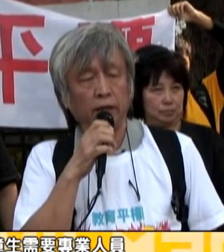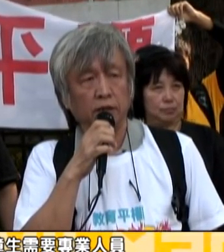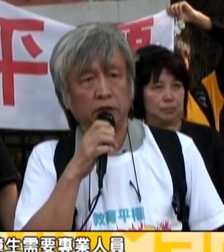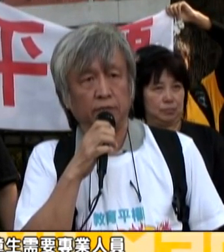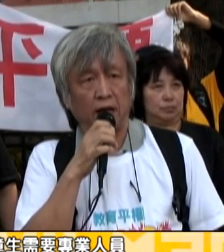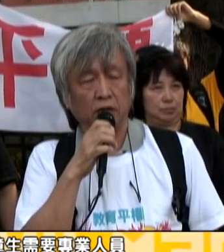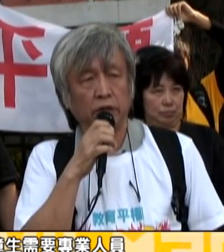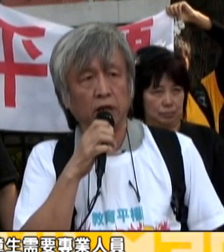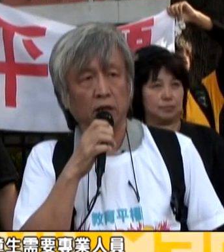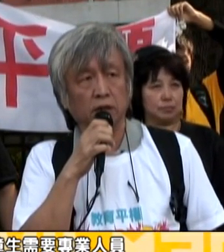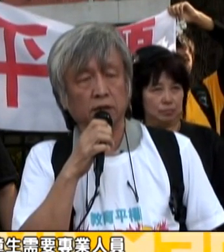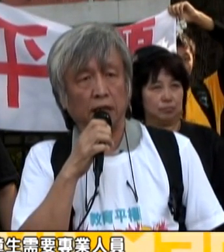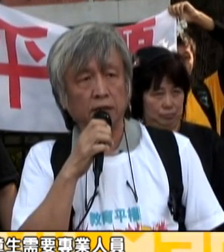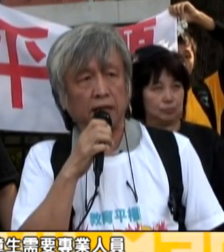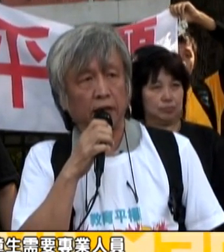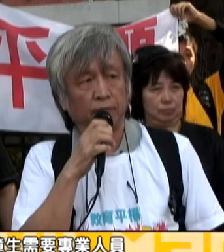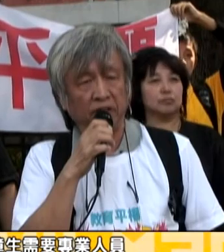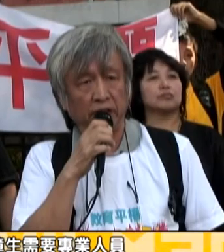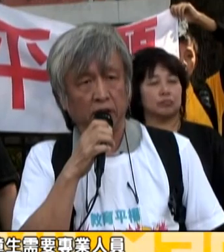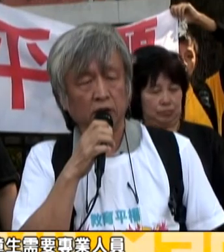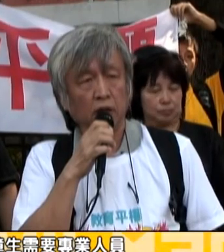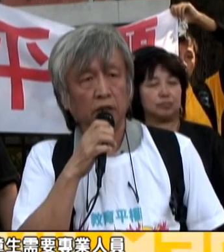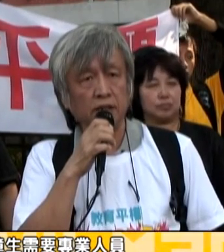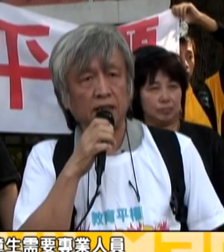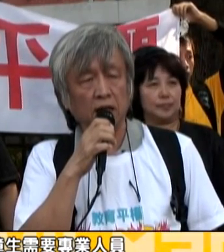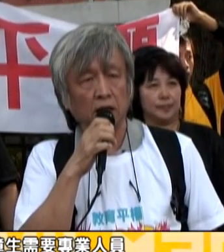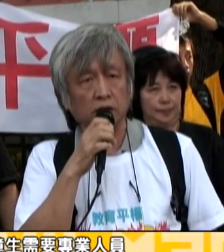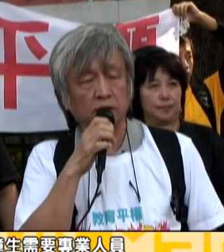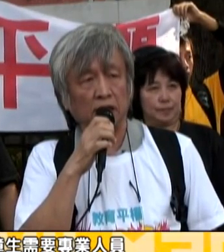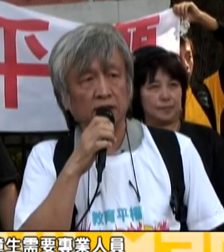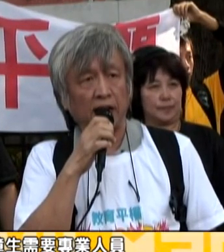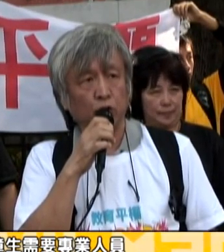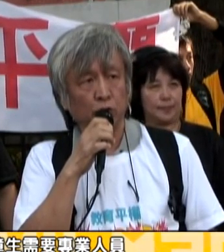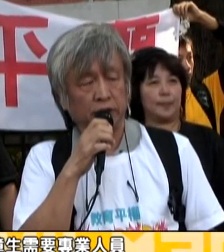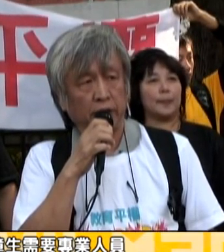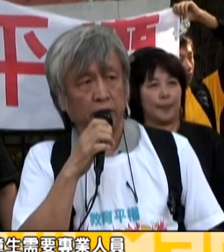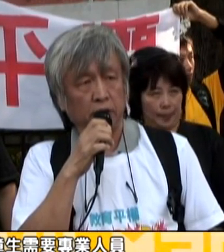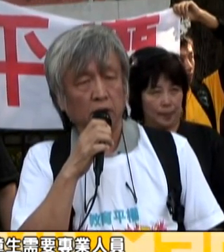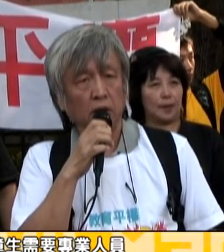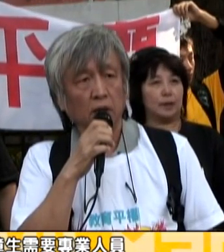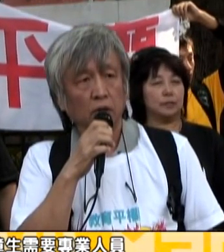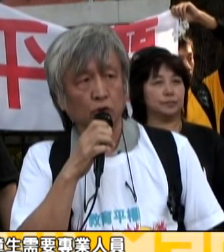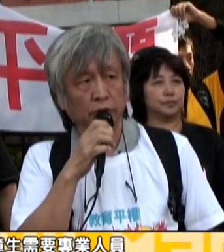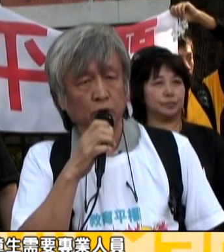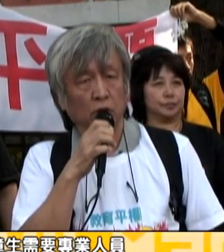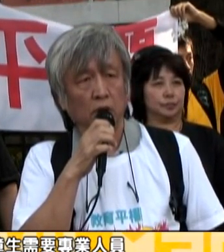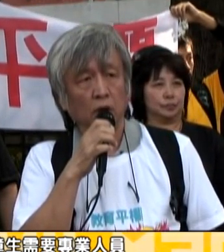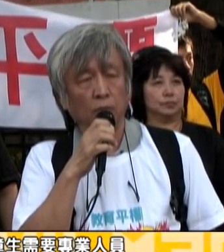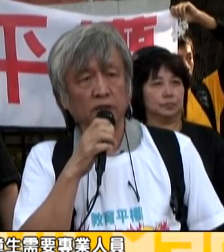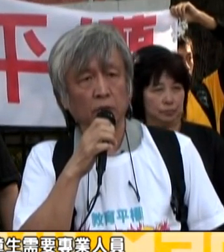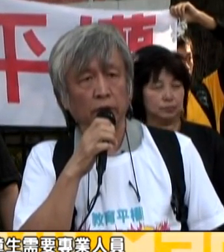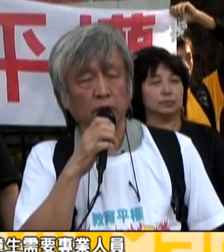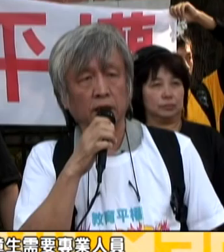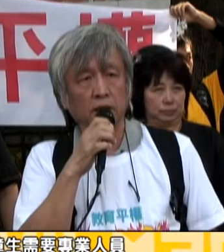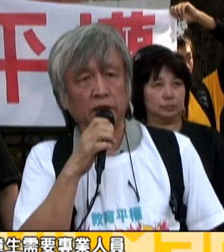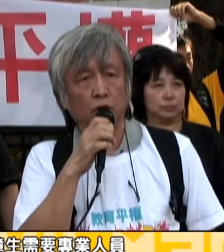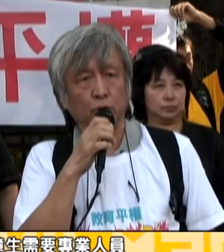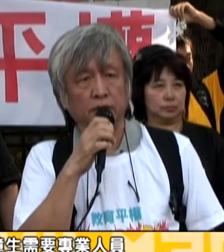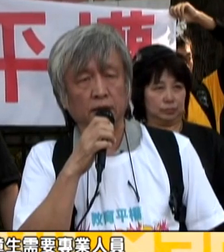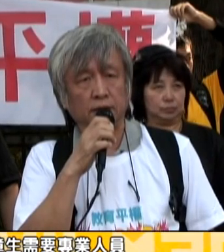发，第二个是人才的分类，第三个是人才库的建立。所以说我们认为特教学生在学助